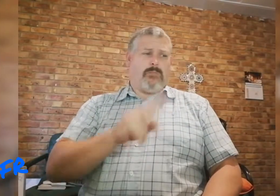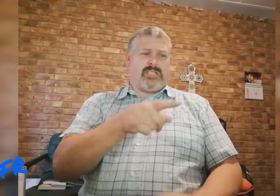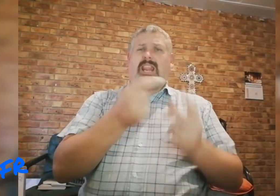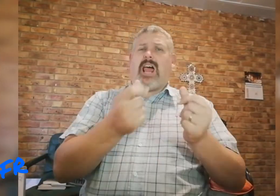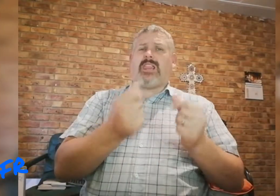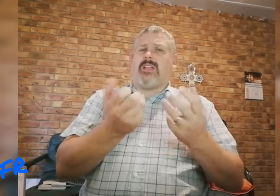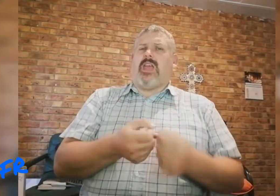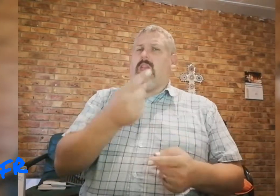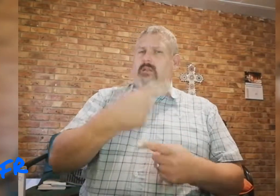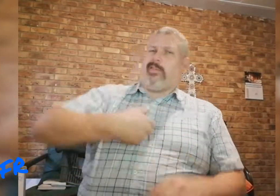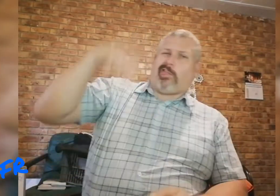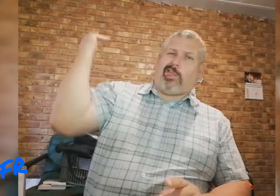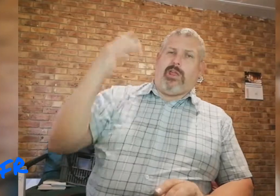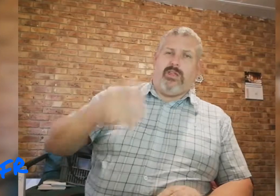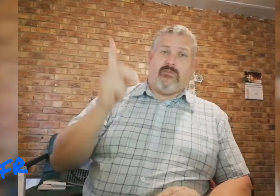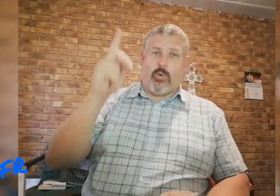God, toen geld gaat gekregen,